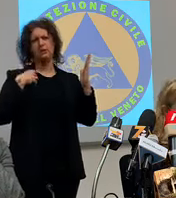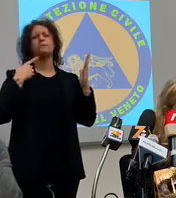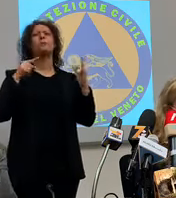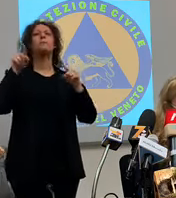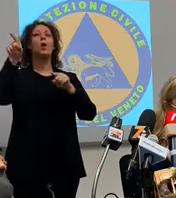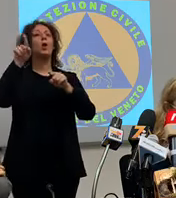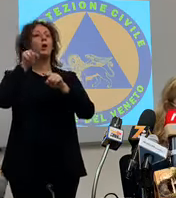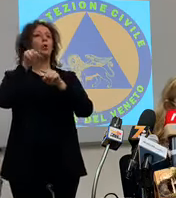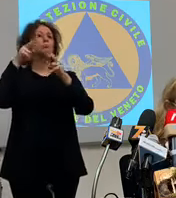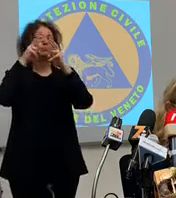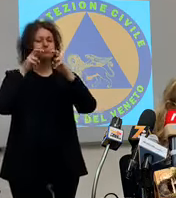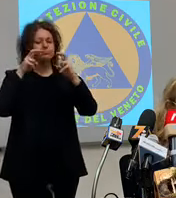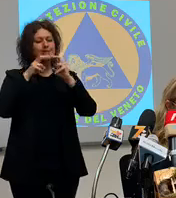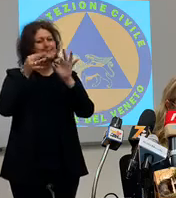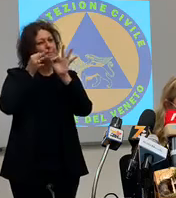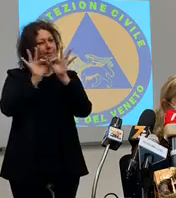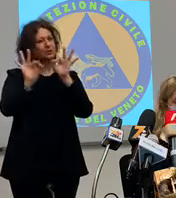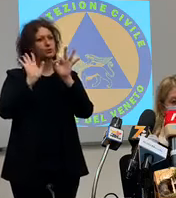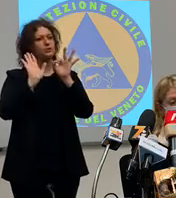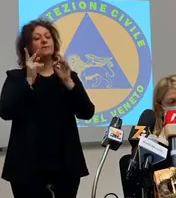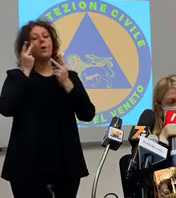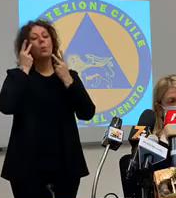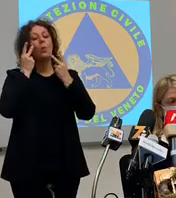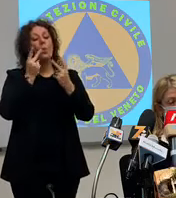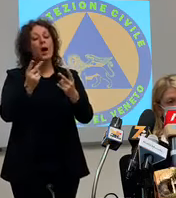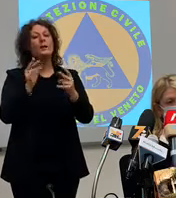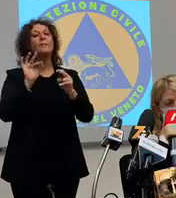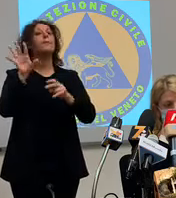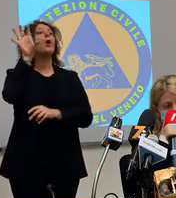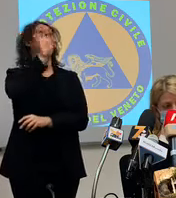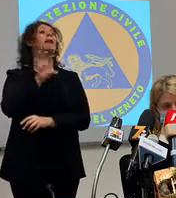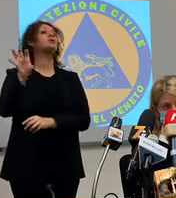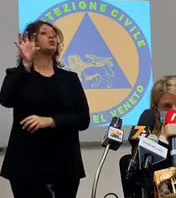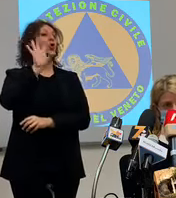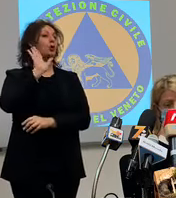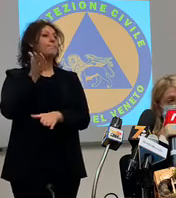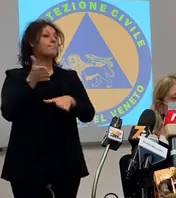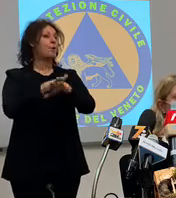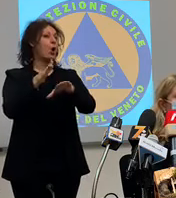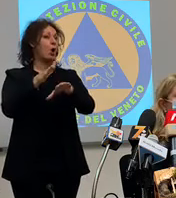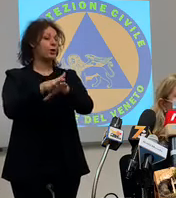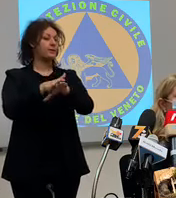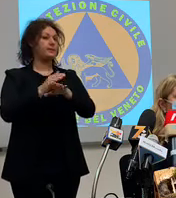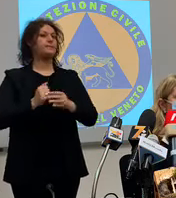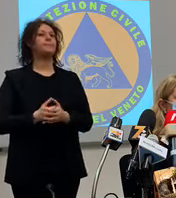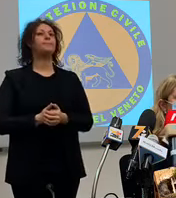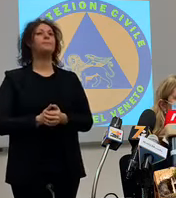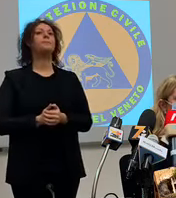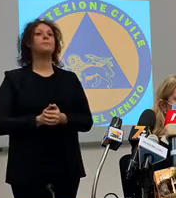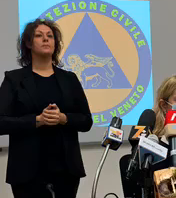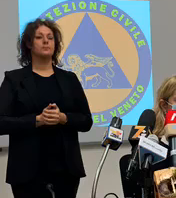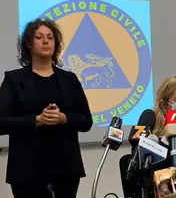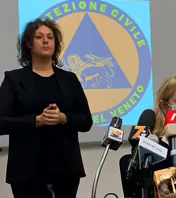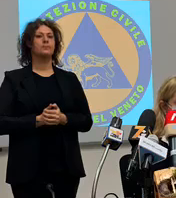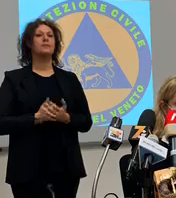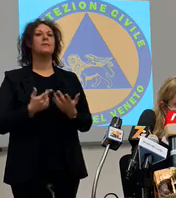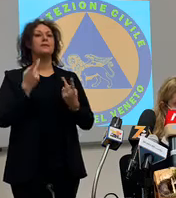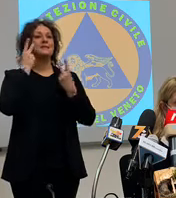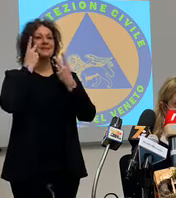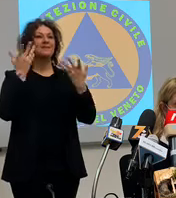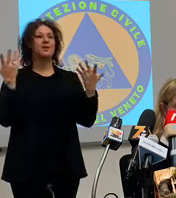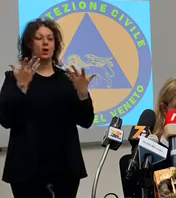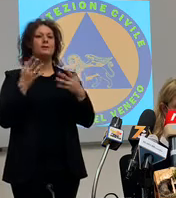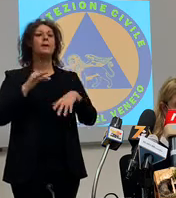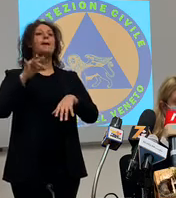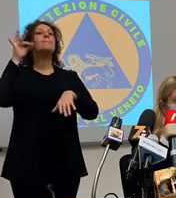analisi specifica che riguarda i morti della della nostra regione c'è stato un eccesso di mortalità per tutte le